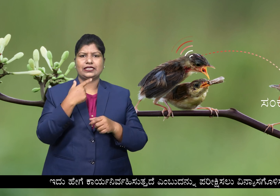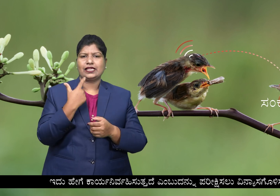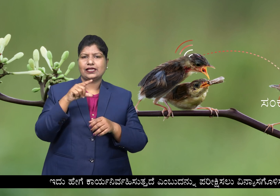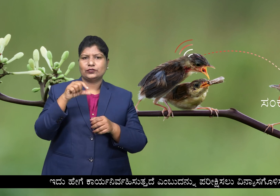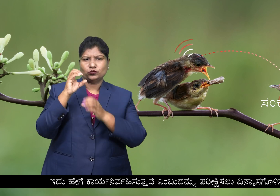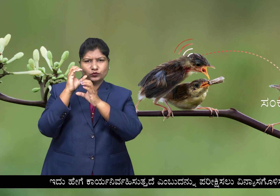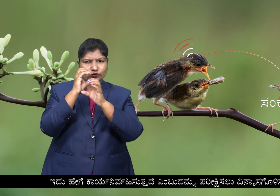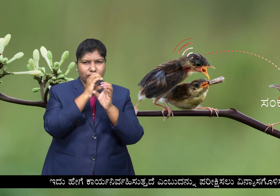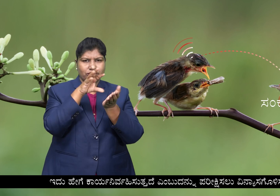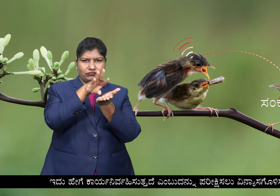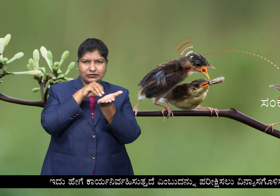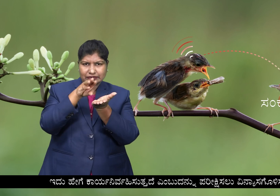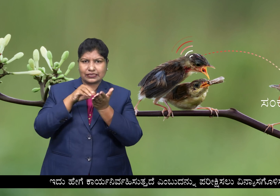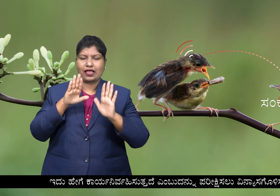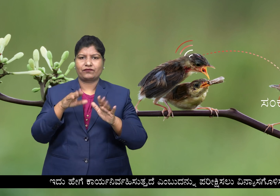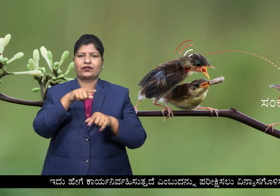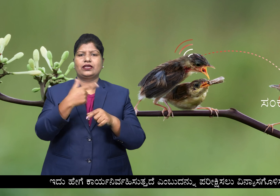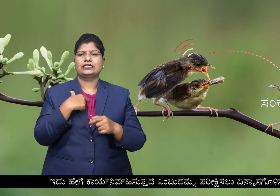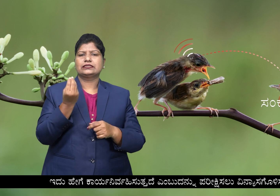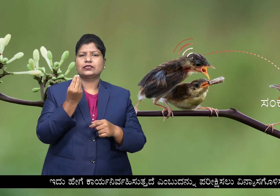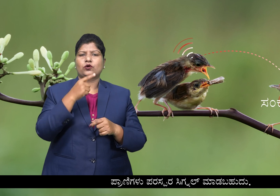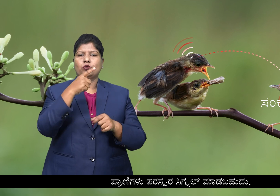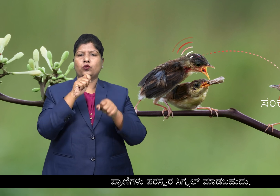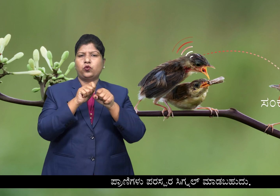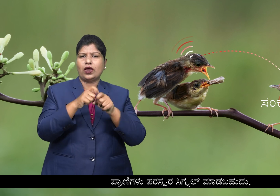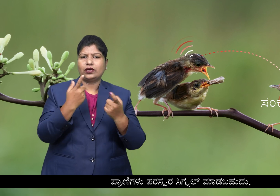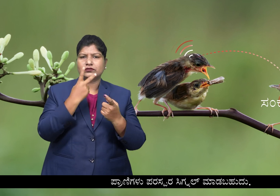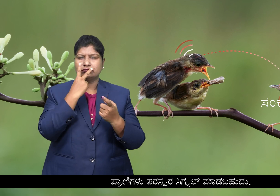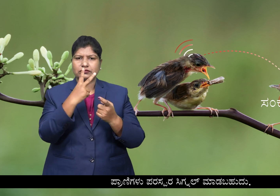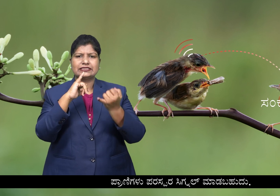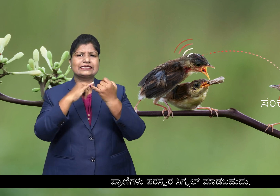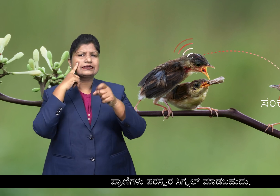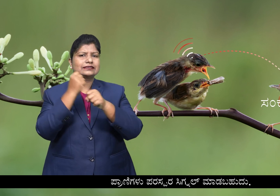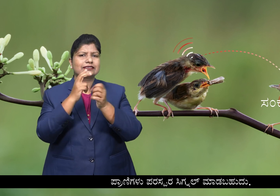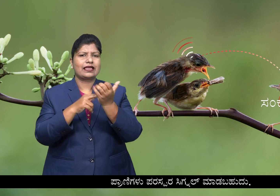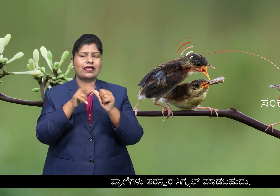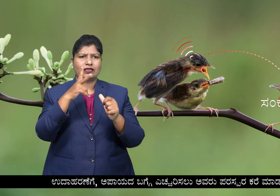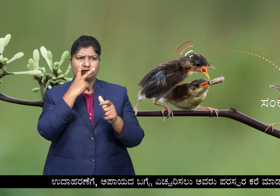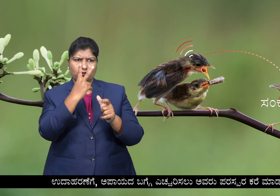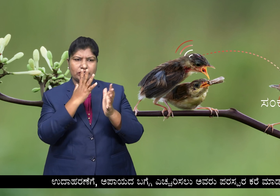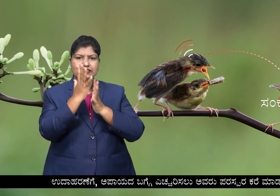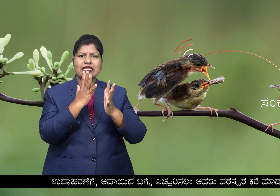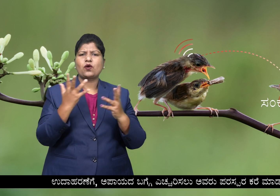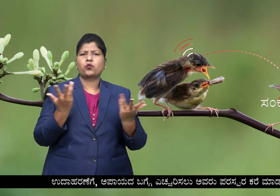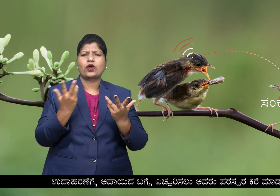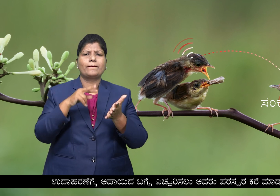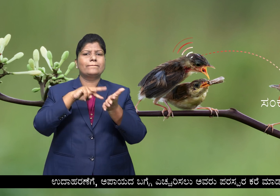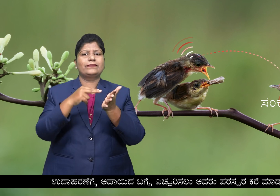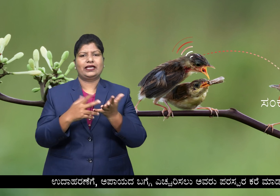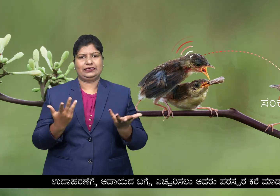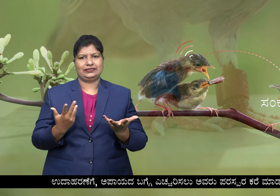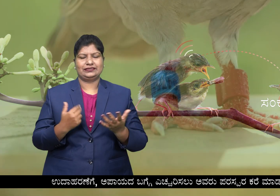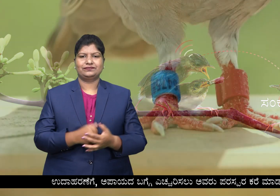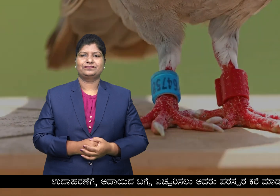ಹೇಗೆ ಕಾರ್ಯನಿರ್ವಹಿಸುತ್ತದೆ ಎಂಬುದನ್ನು ಪರೀಕ್ಷಿಸಲು ವಿನ್ಯಾಸಗೊಳಿಸಬಹುದು. ಪ್ರಾಣಿಗಳು ಪರಸ್ಪರ ಸಿಗ್ನಲ್ ಮಾಡಬಹುದು. ಉದಾಹರಣೆಗೆ, ಅಪಾಯದ